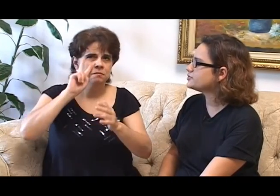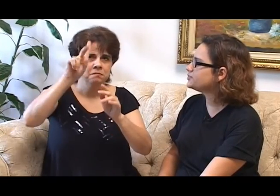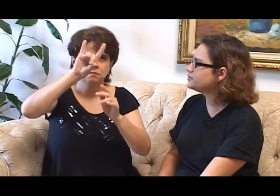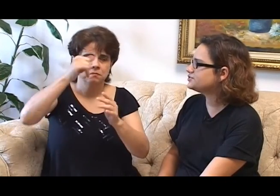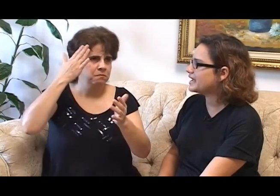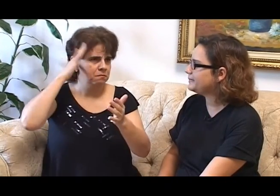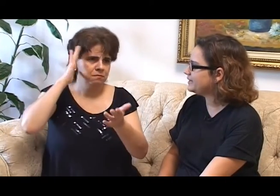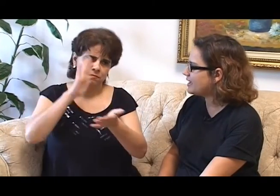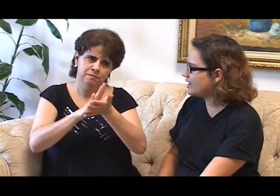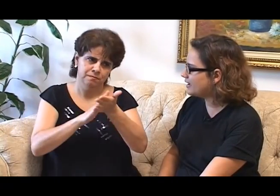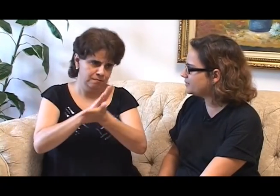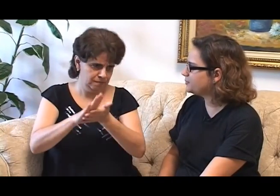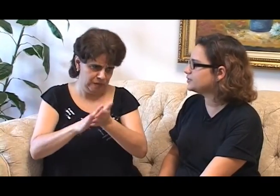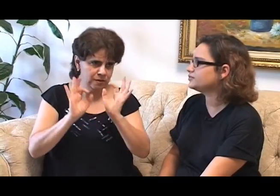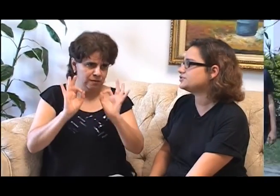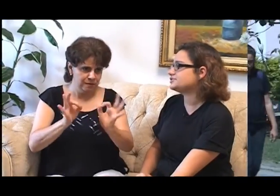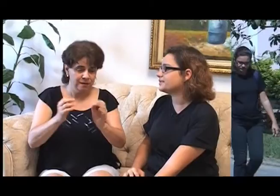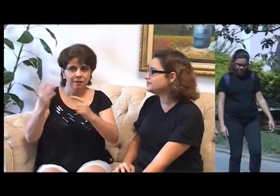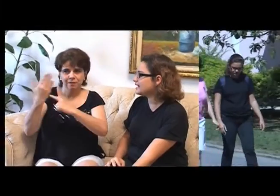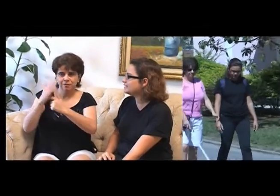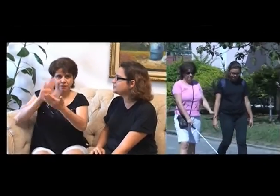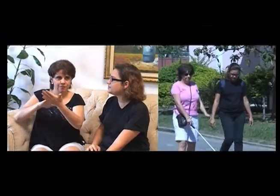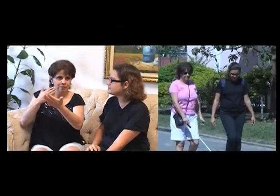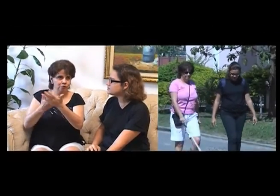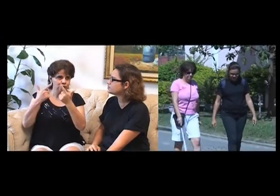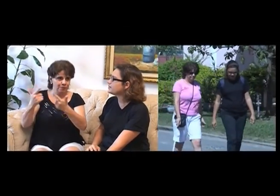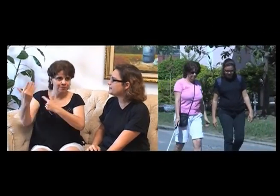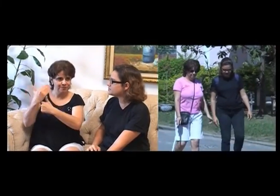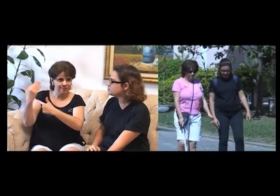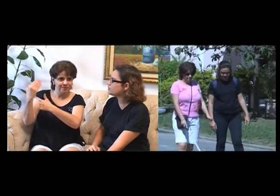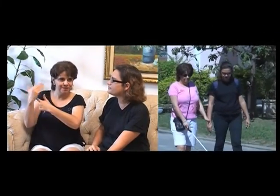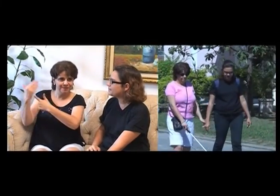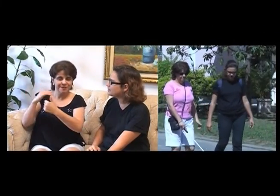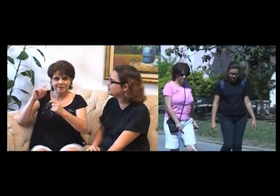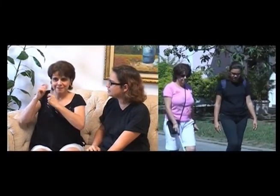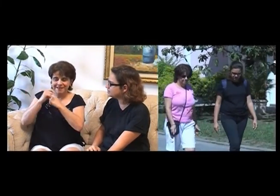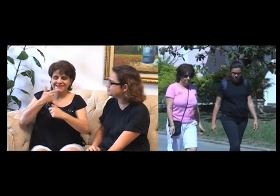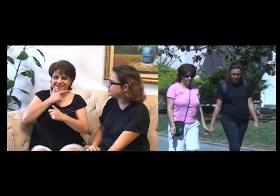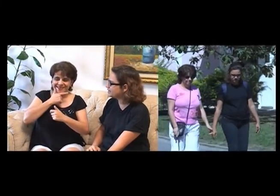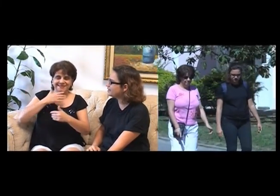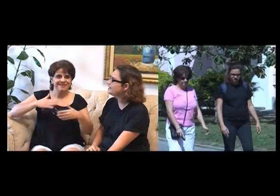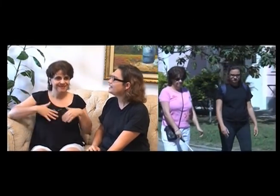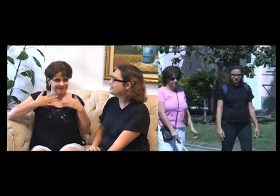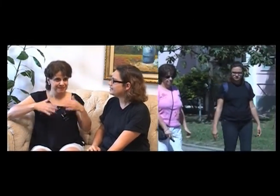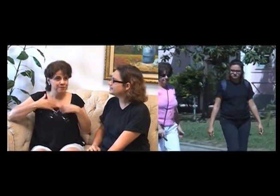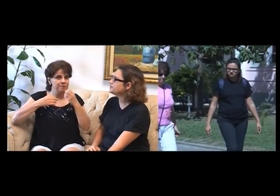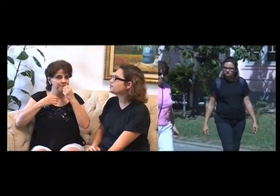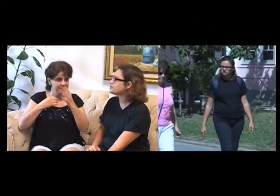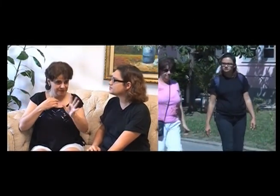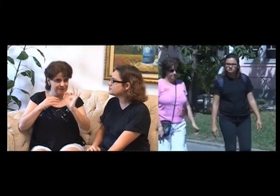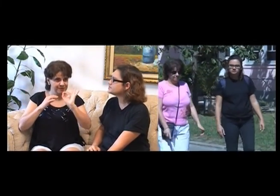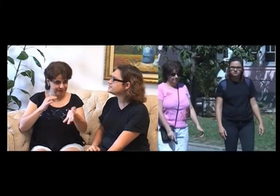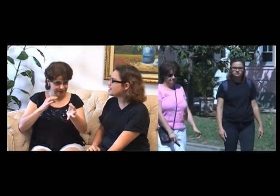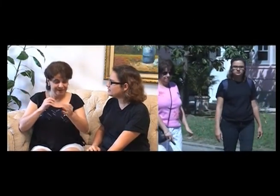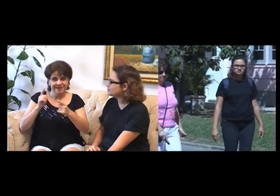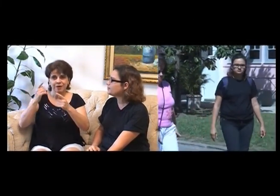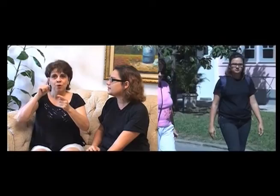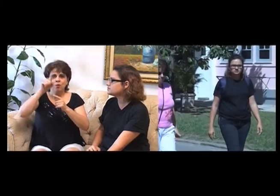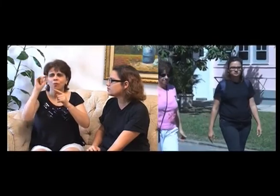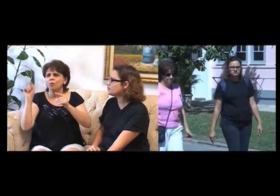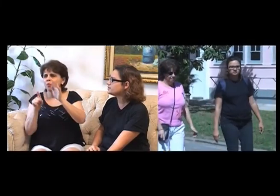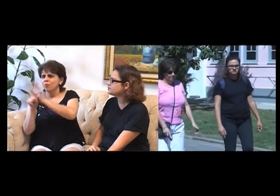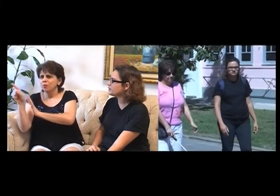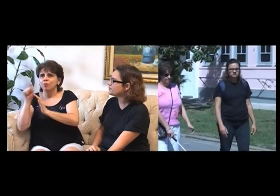porque eu gosto muito de caminhar, porque eu não enxergo nada, eu preciso que uma pessoa vá me guiando, né? Então, eu gosto muito de sair